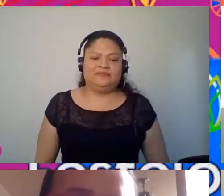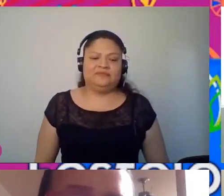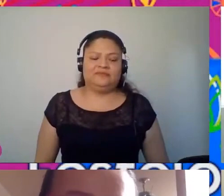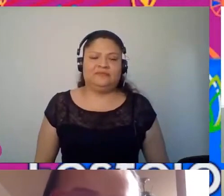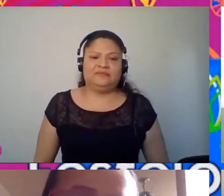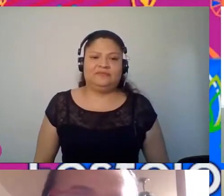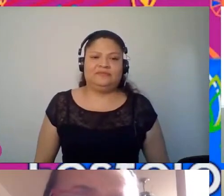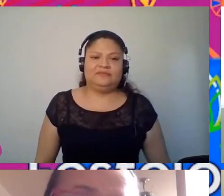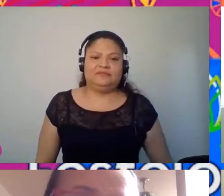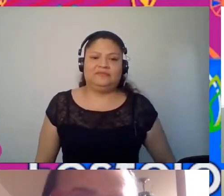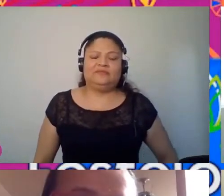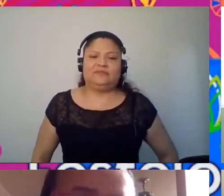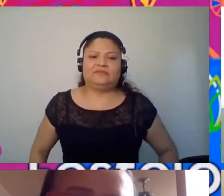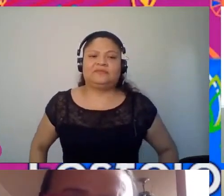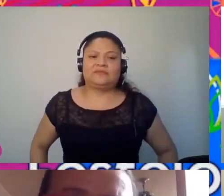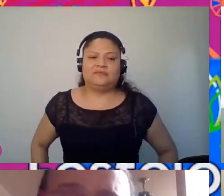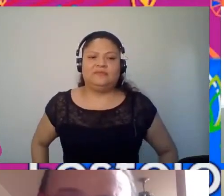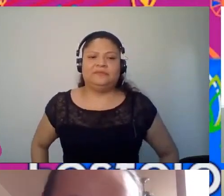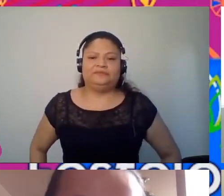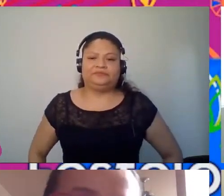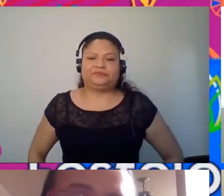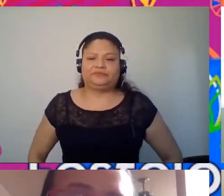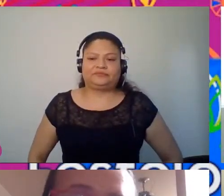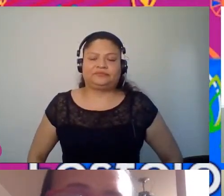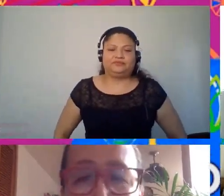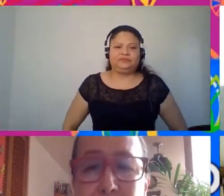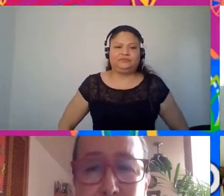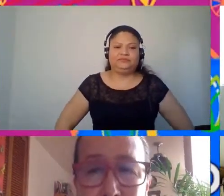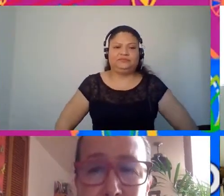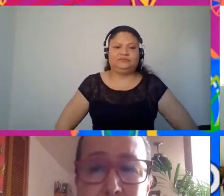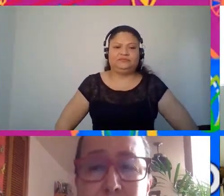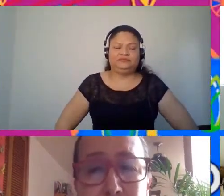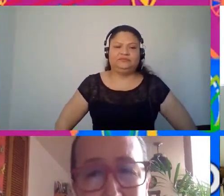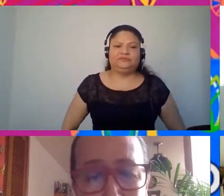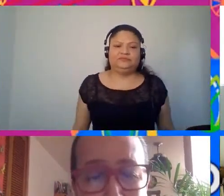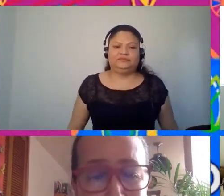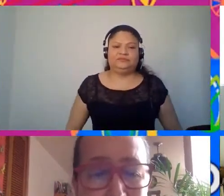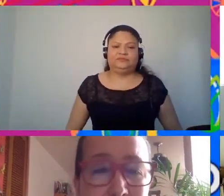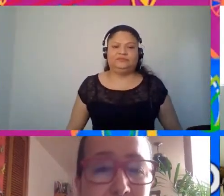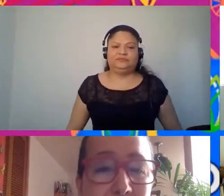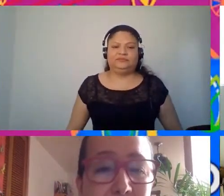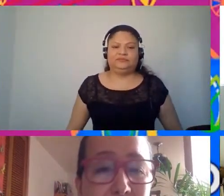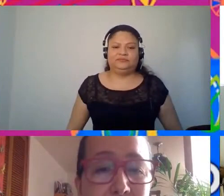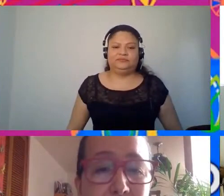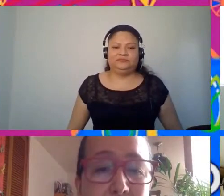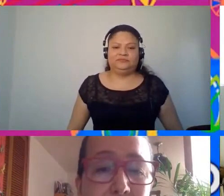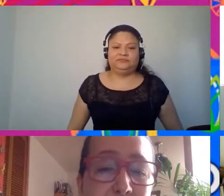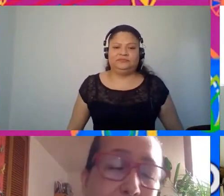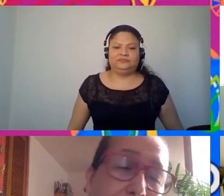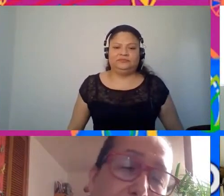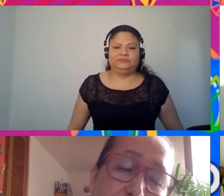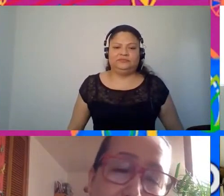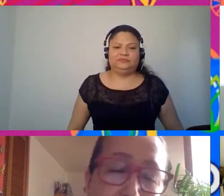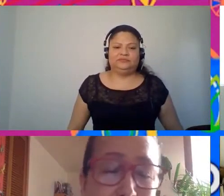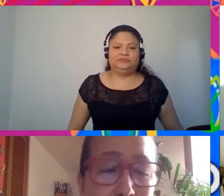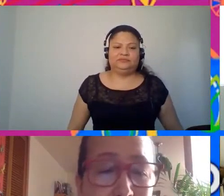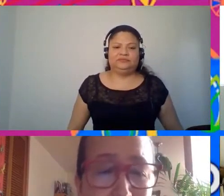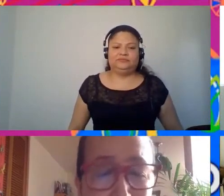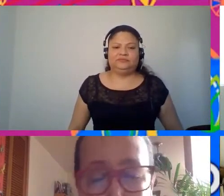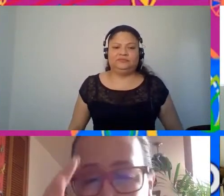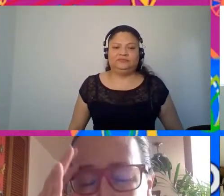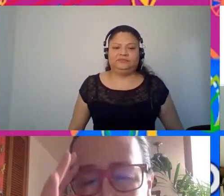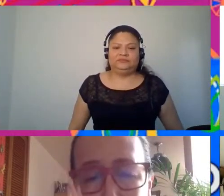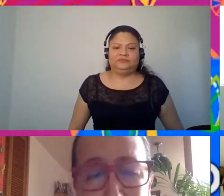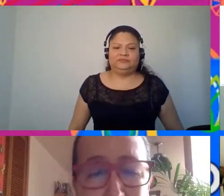grandes retos por hacer. Entonces es un placer tenerlos aquí hoy. Muchísimas gracias. Y bueno, nada más